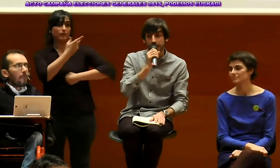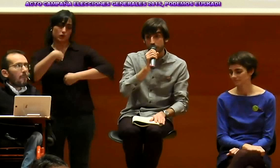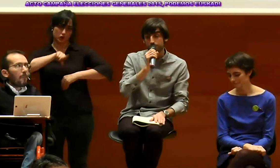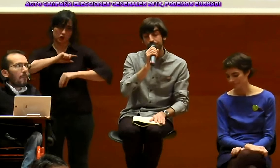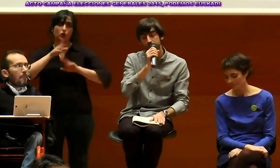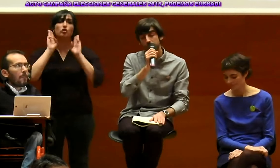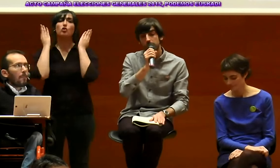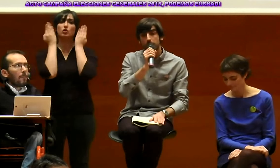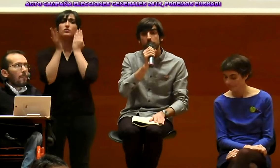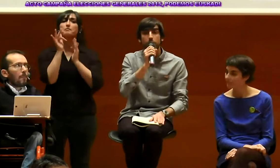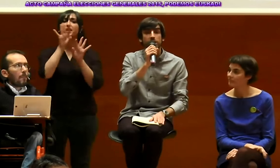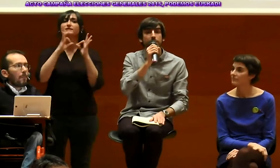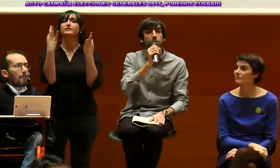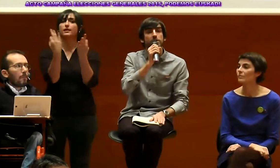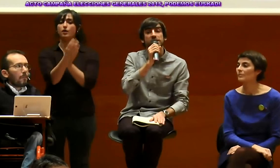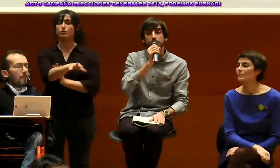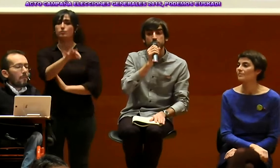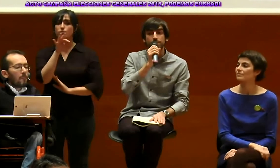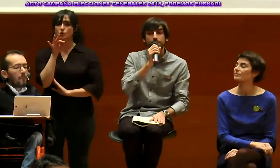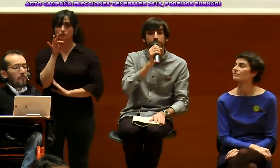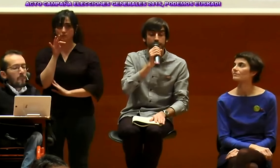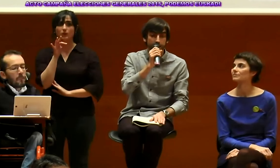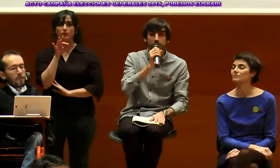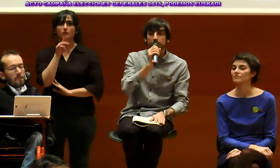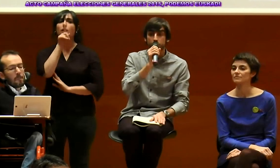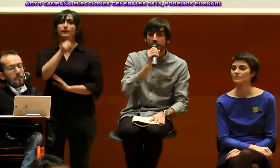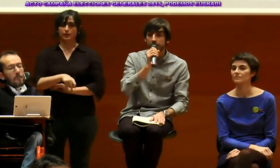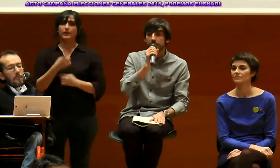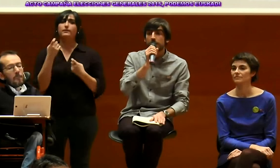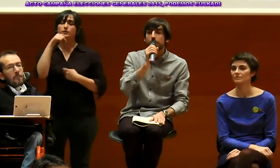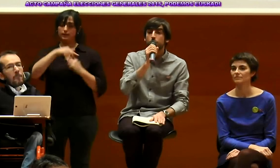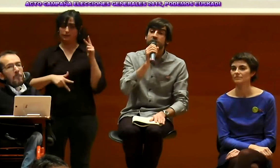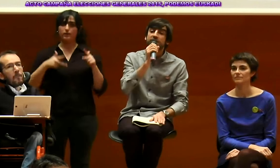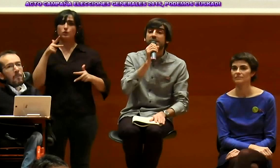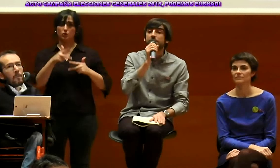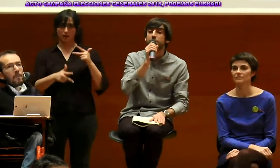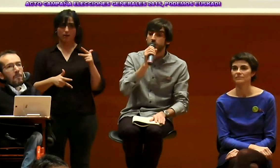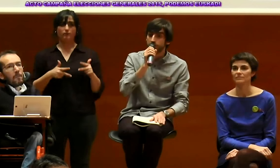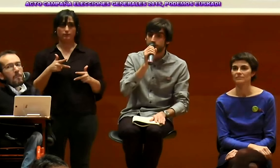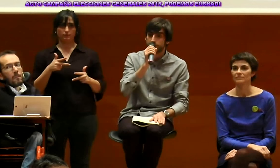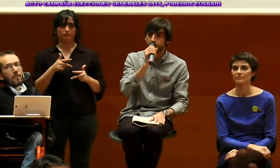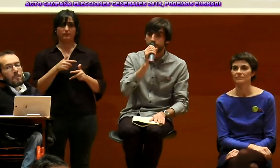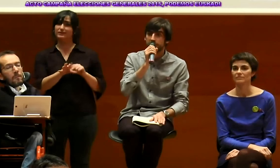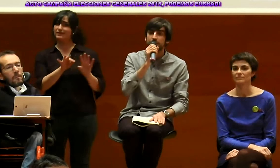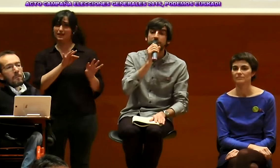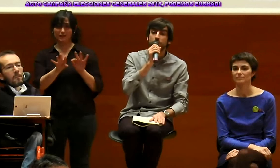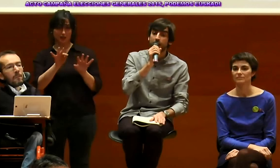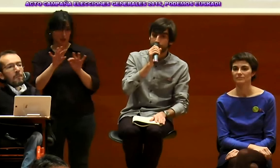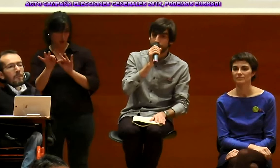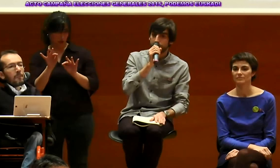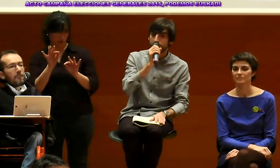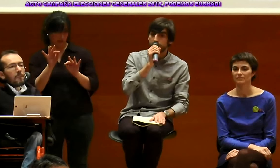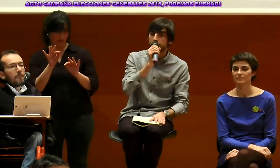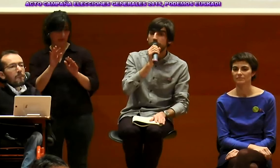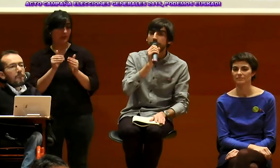un Senado. Pero también lo necesitamos en Euskadi. Muchas de las decisiones que se van a tomar